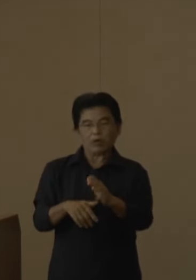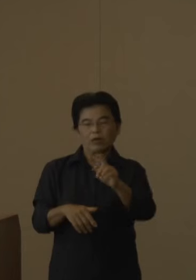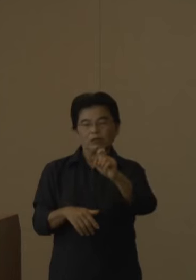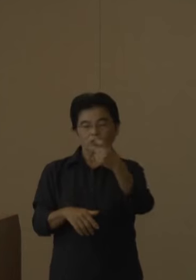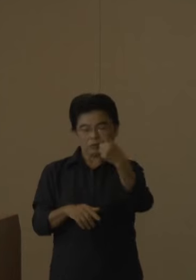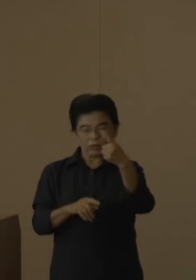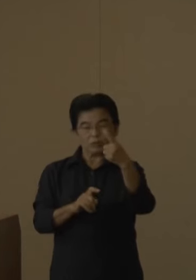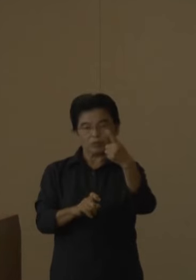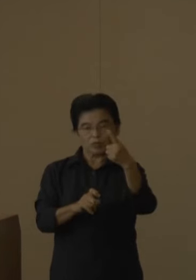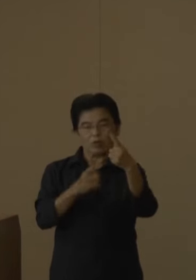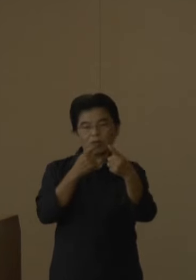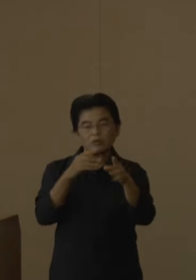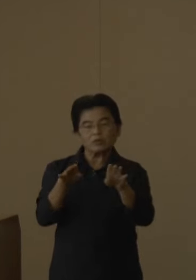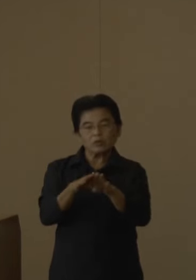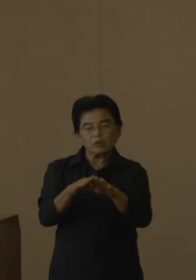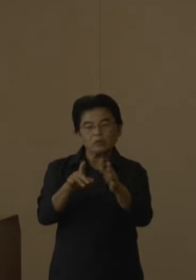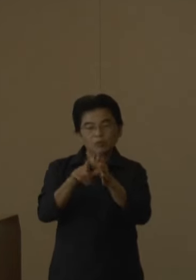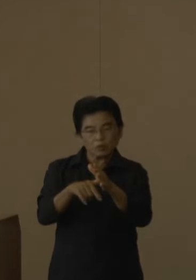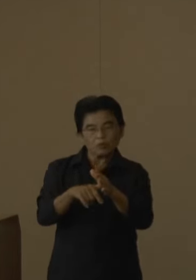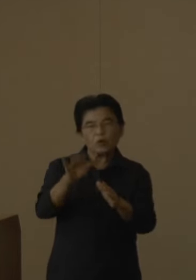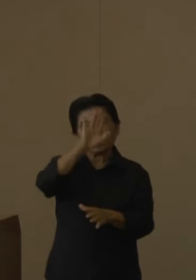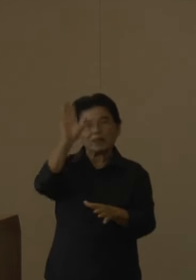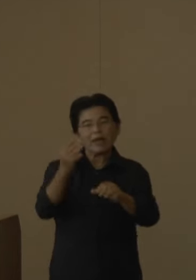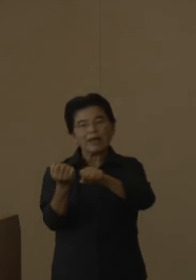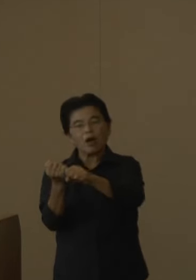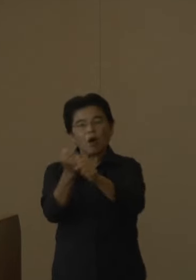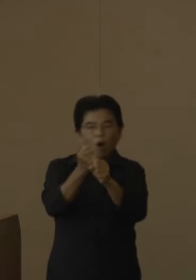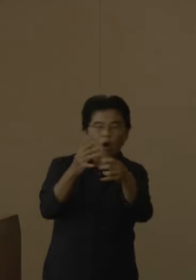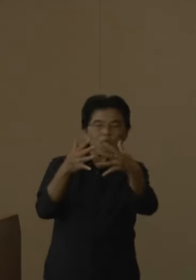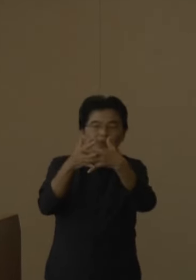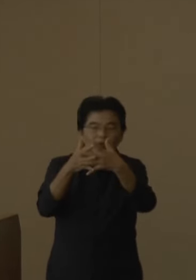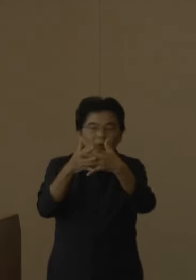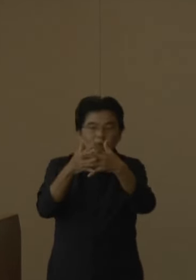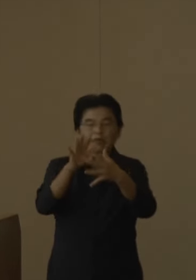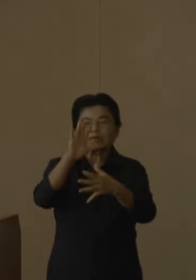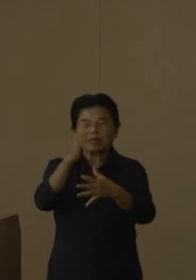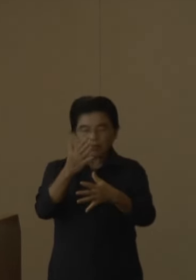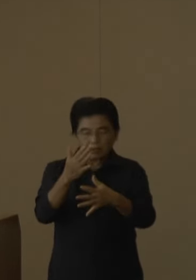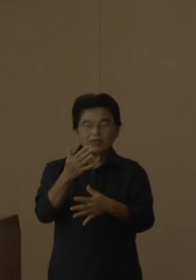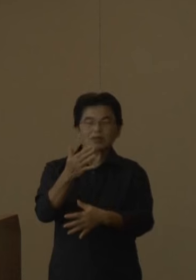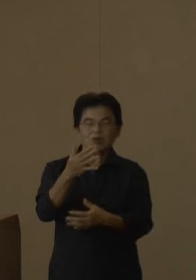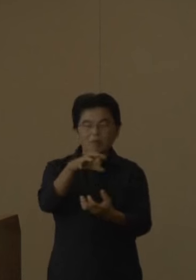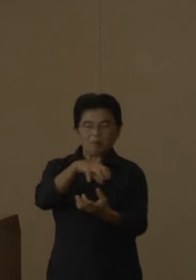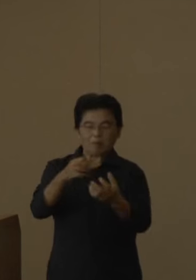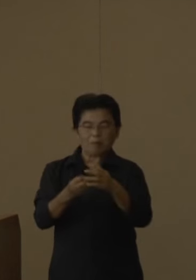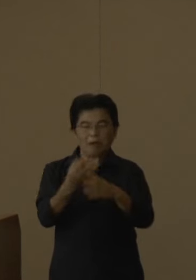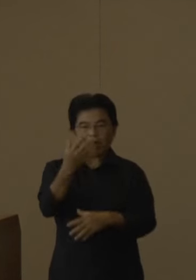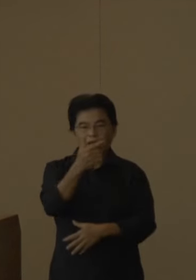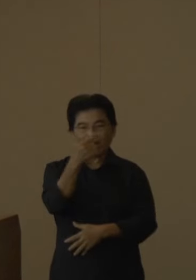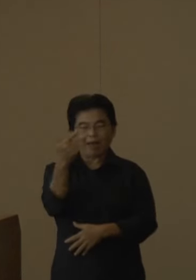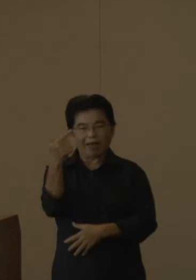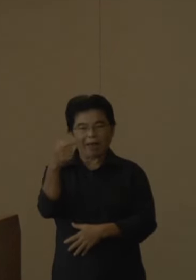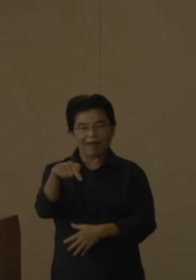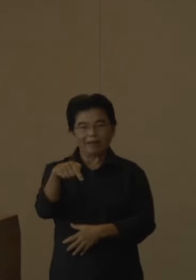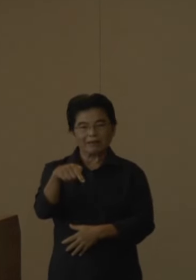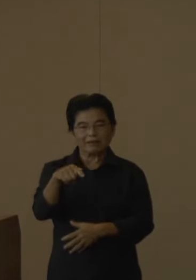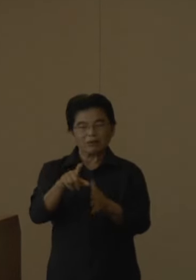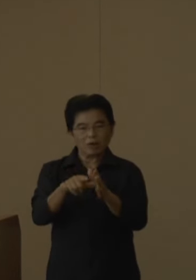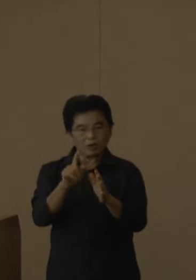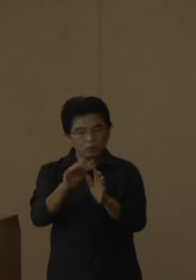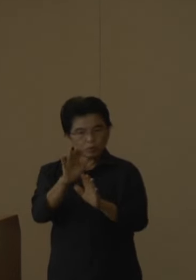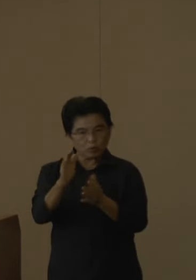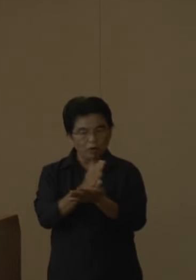その、天候が回復するという見込みがあったにせよ、被害かなり出ていそうだということで、その体制移行するというような判断ができなかった